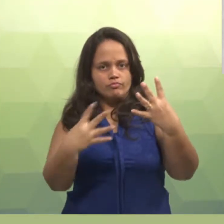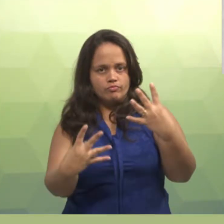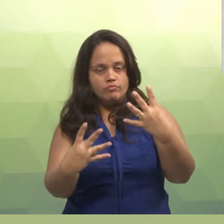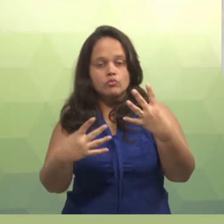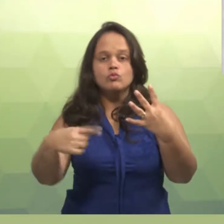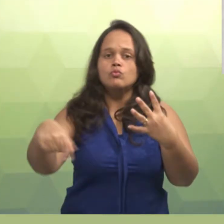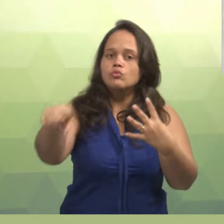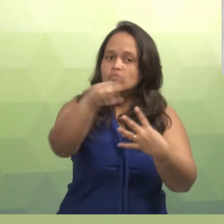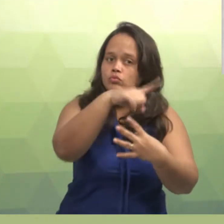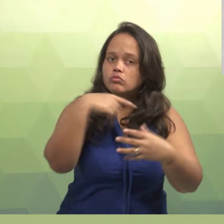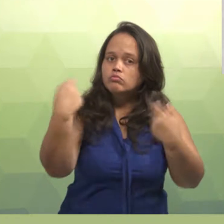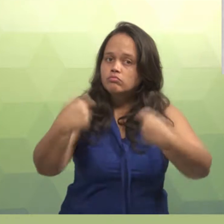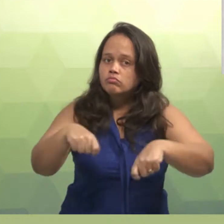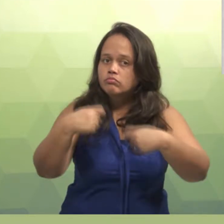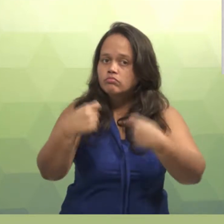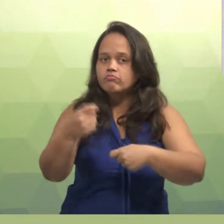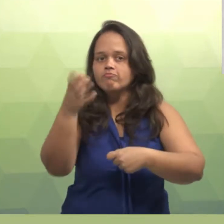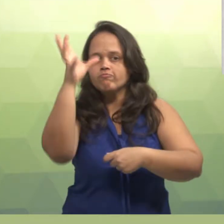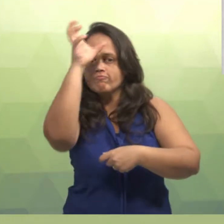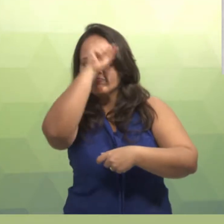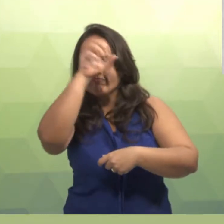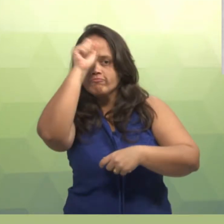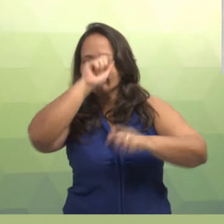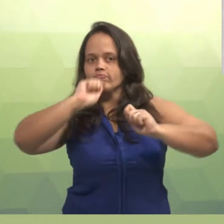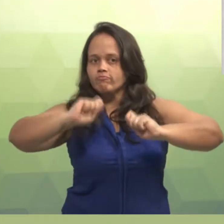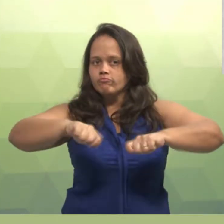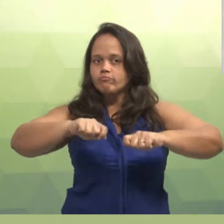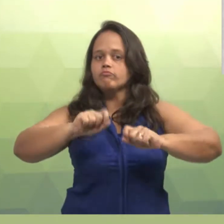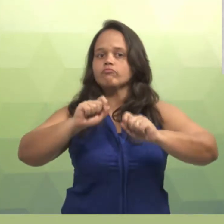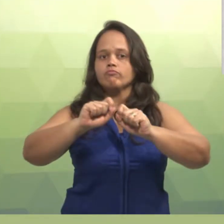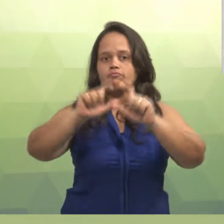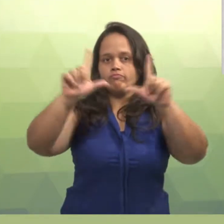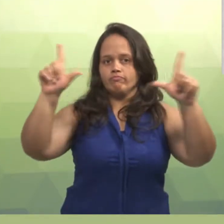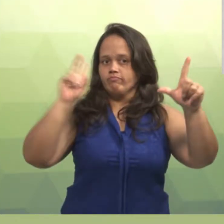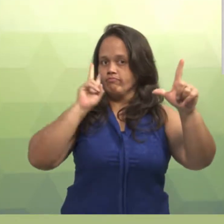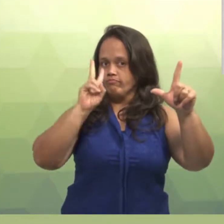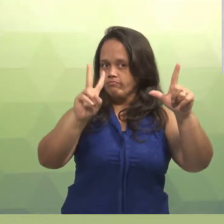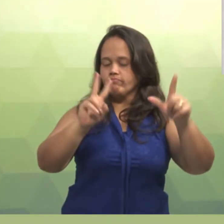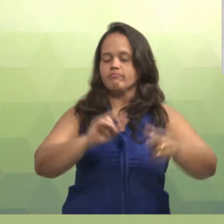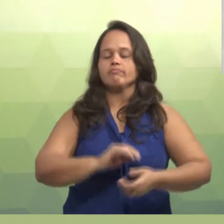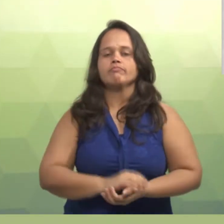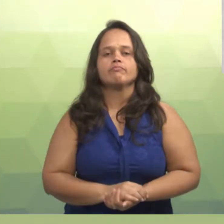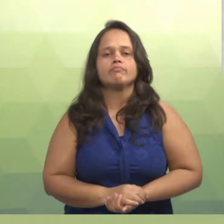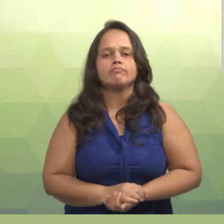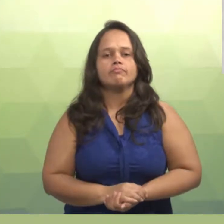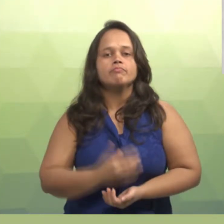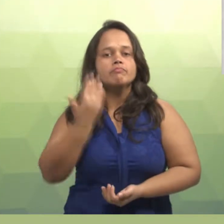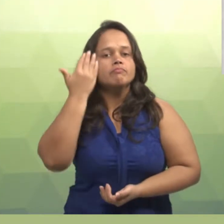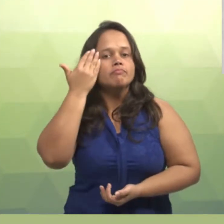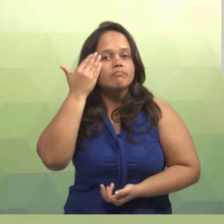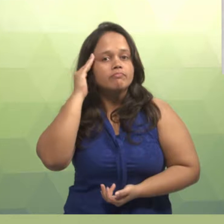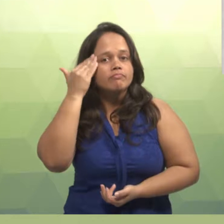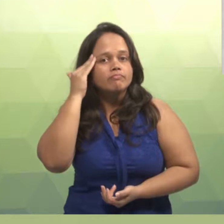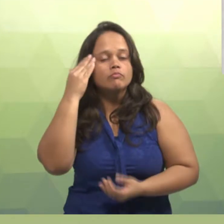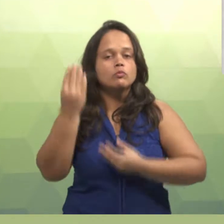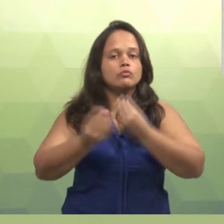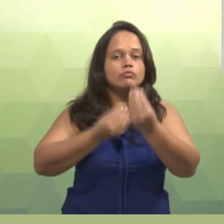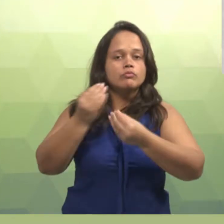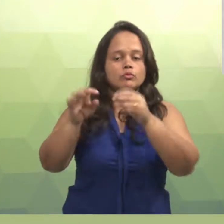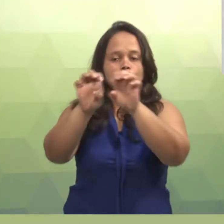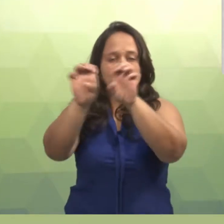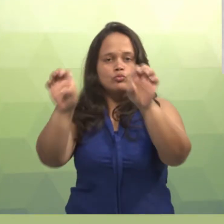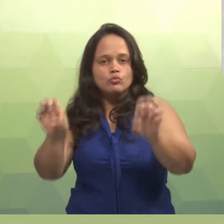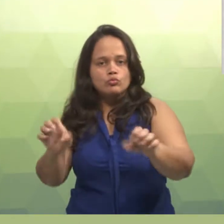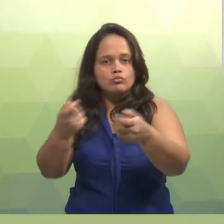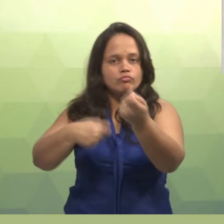capaz de, vejam aí na tela de vocês, compreender a estrutura administrativa e pedagógica